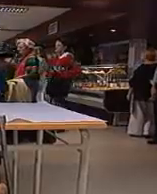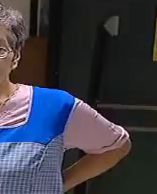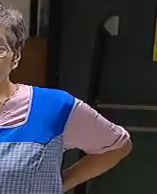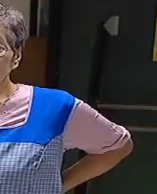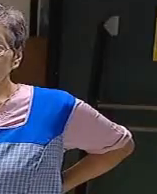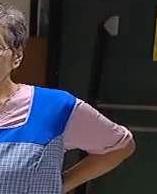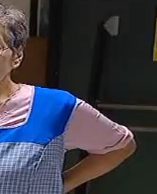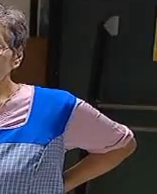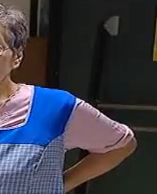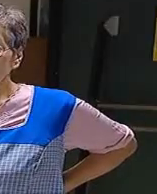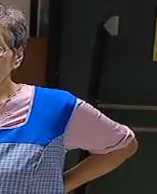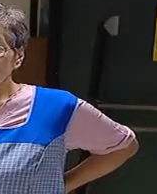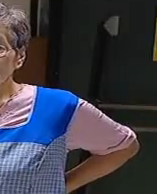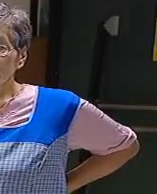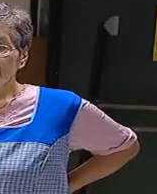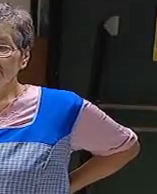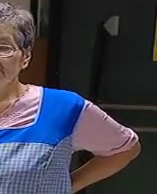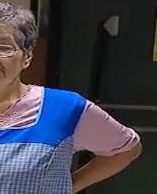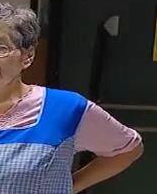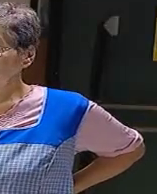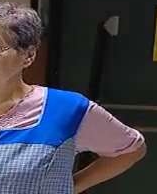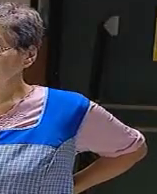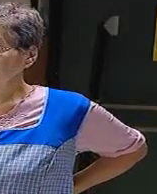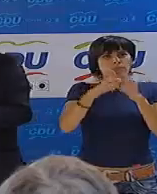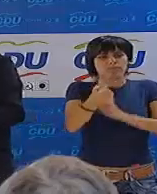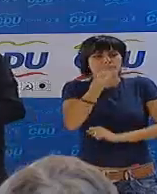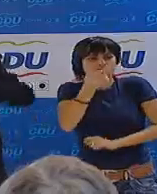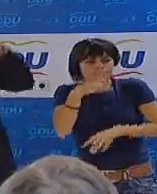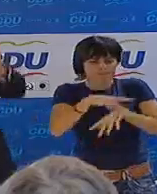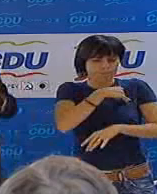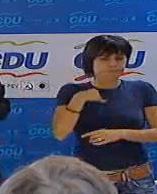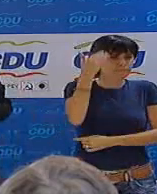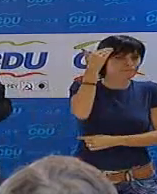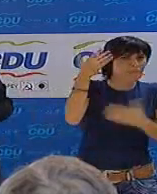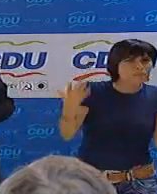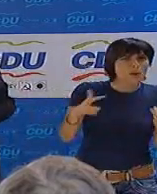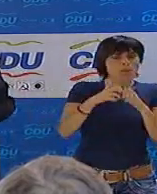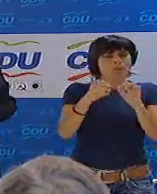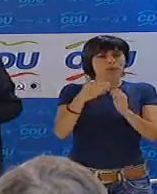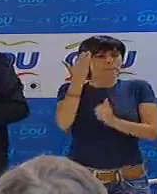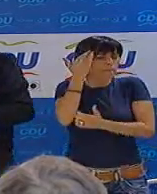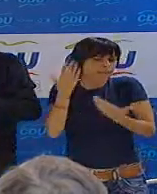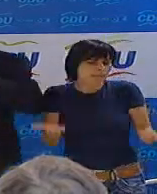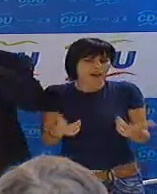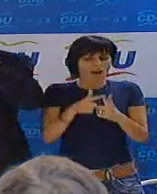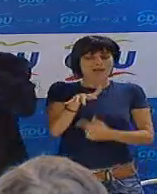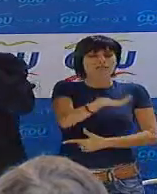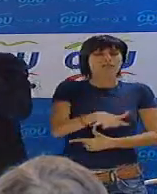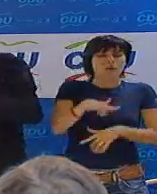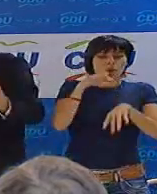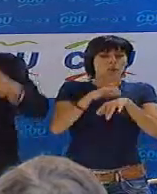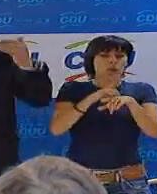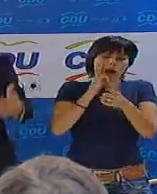política afeta diretamente as vítimas de certas deficiências. Desde problemas mentais, desde situações de